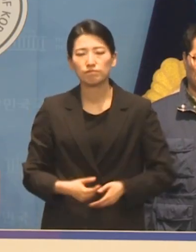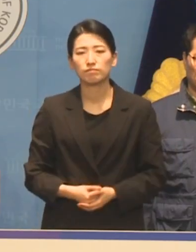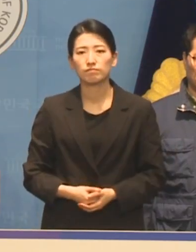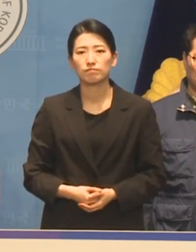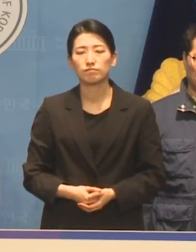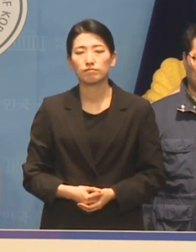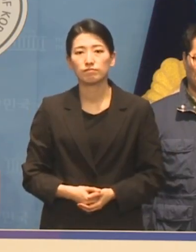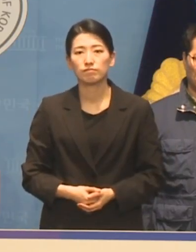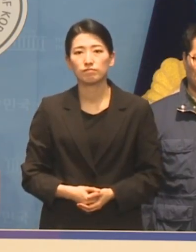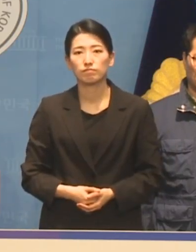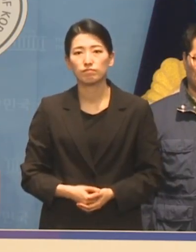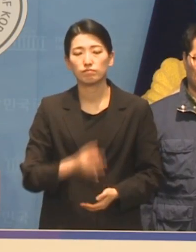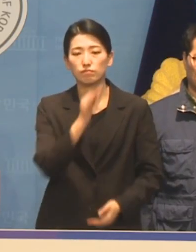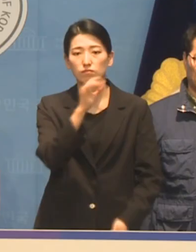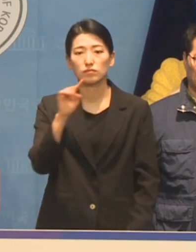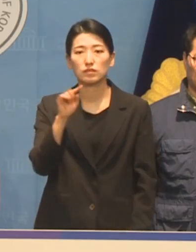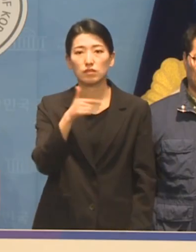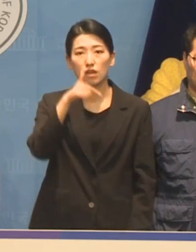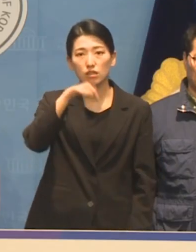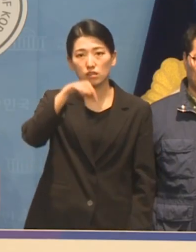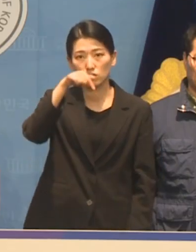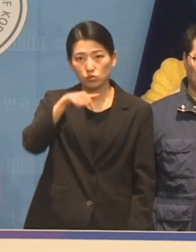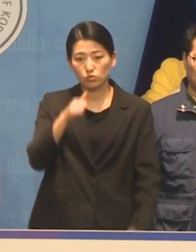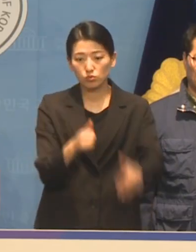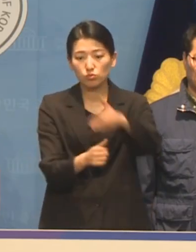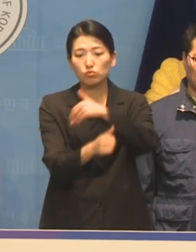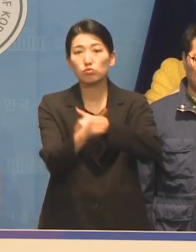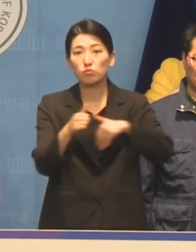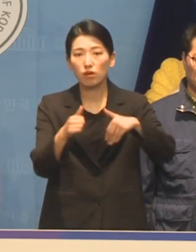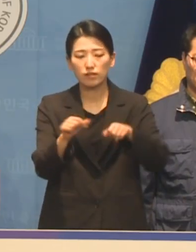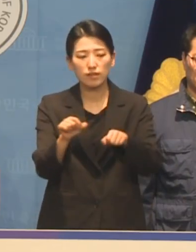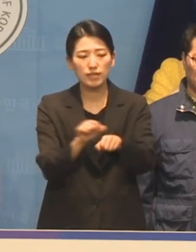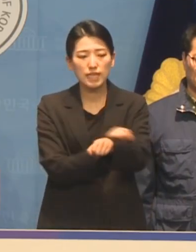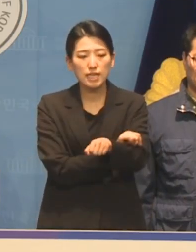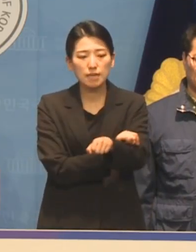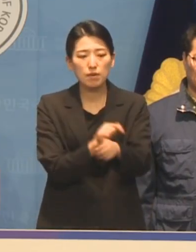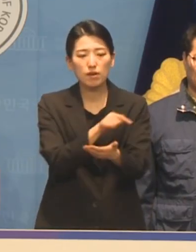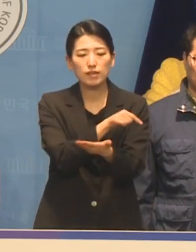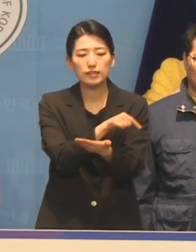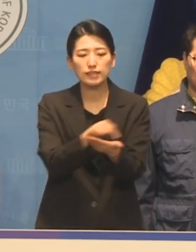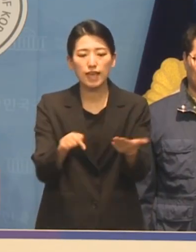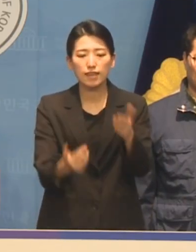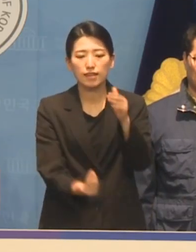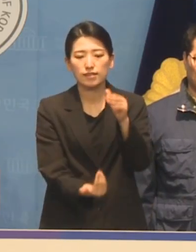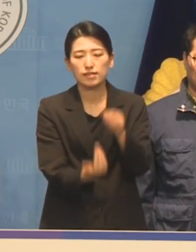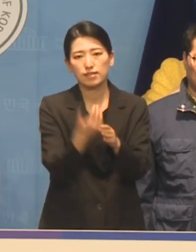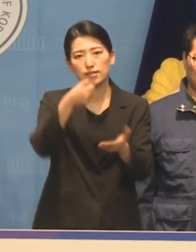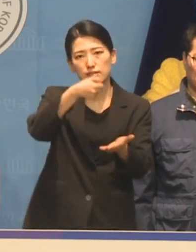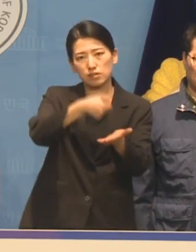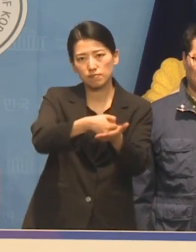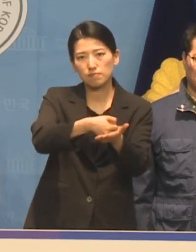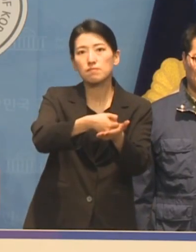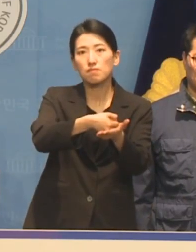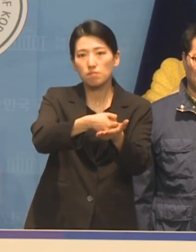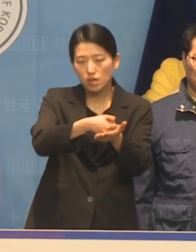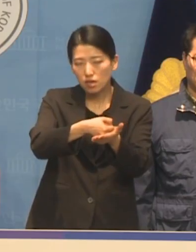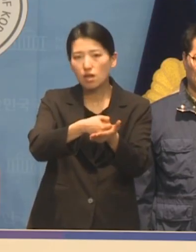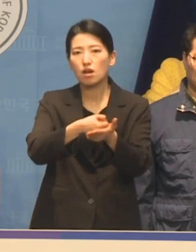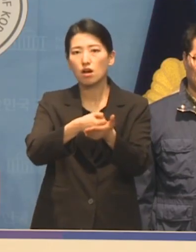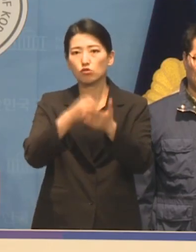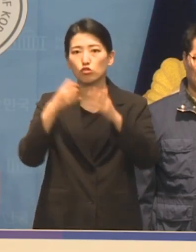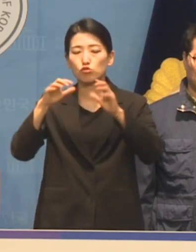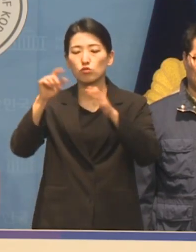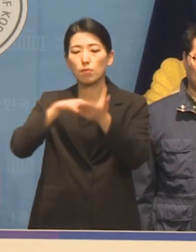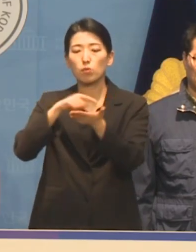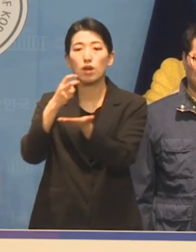안국역을 중심으로 한 헌법재판소 일대를 재난 지역으로 선포하고 국가보상법의 근거에